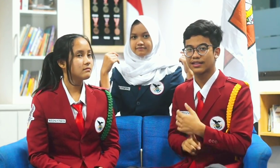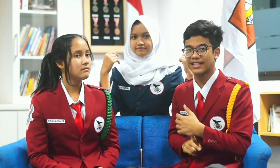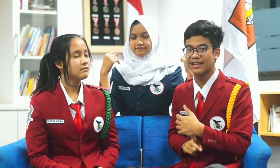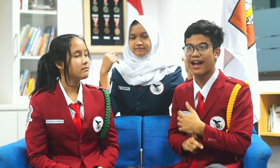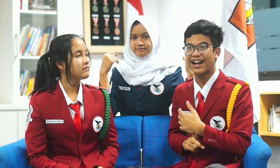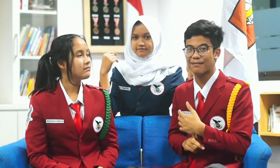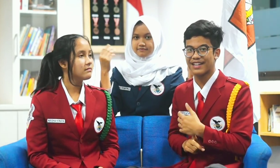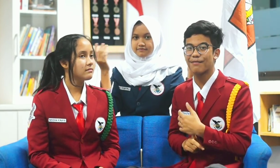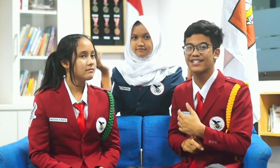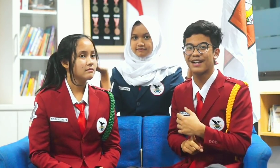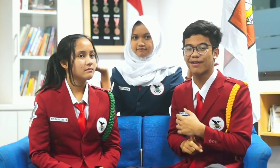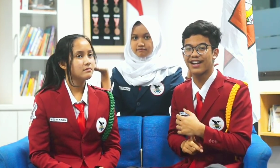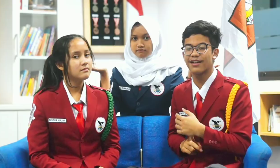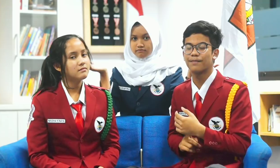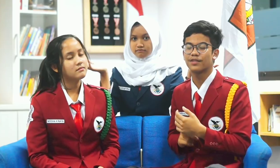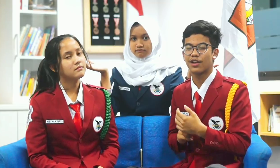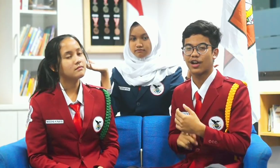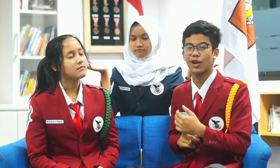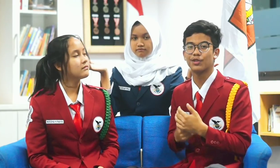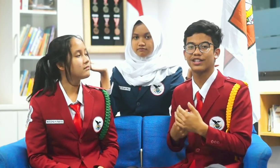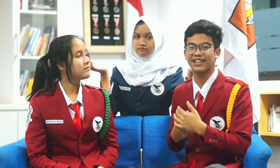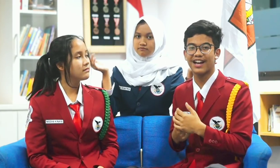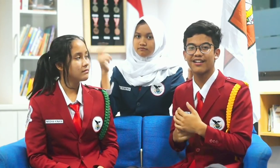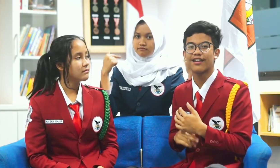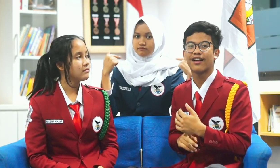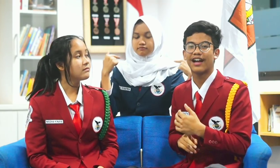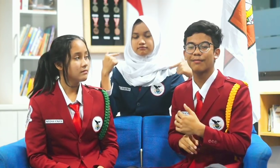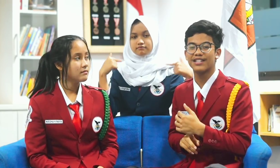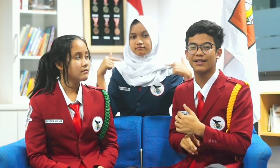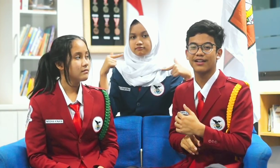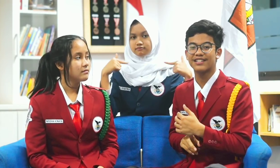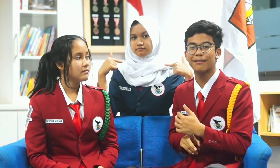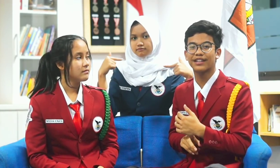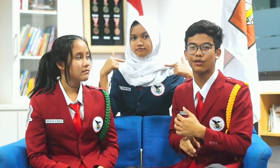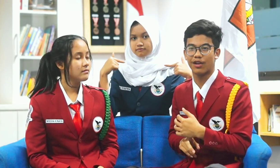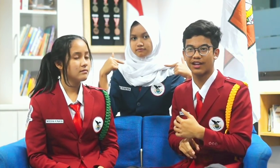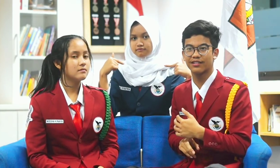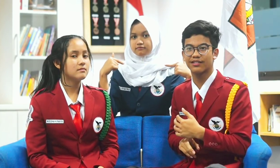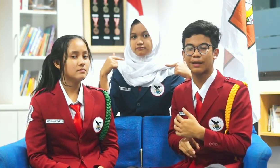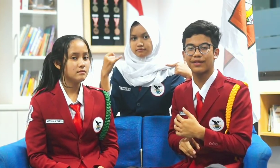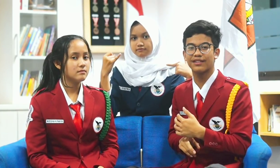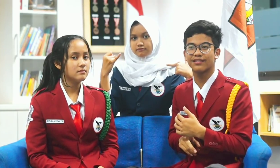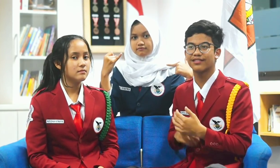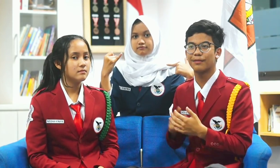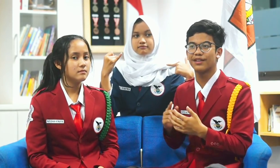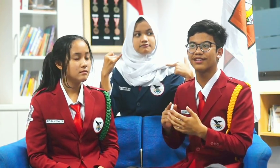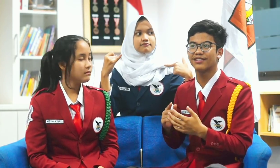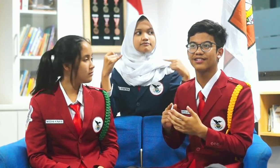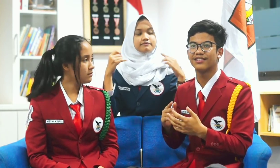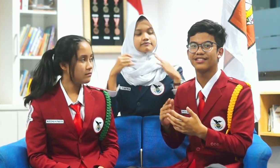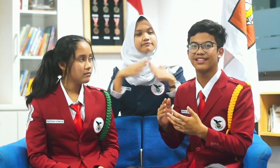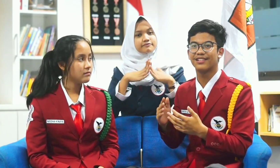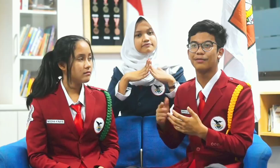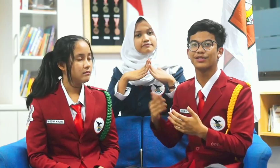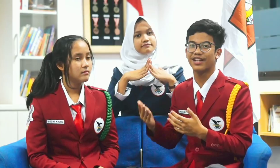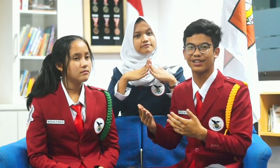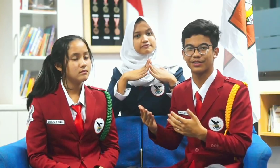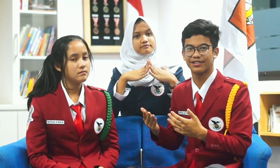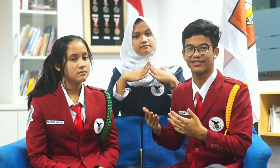tes akademiknya belajar dari mana? Kalau menurut kita, kalian belajar aja materi UN, tapi lebih susah gitu